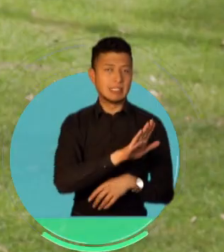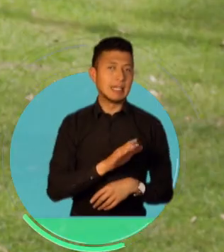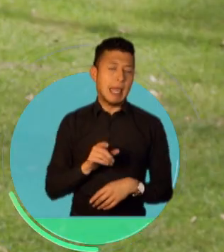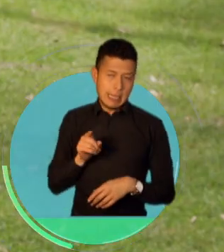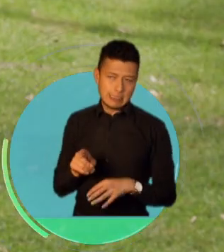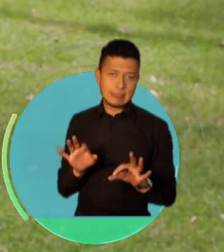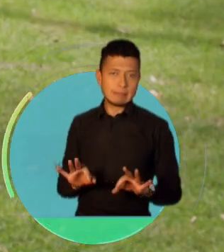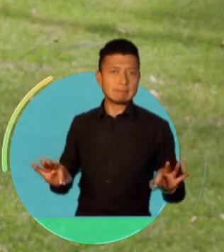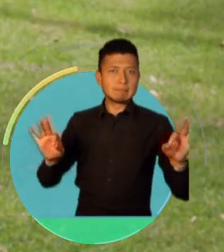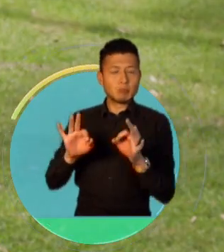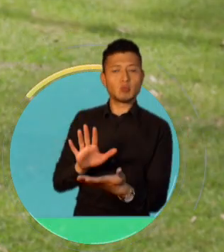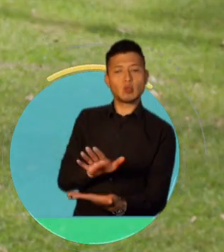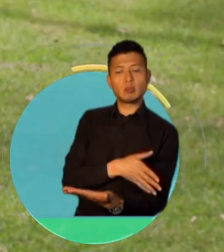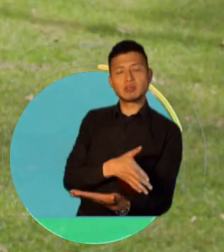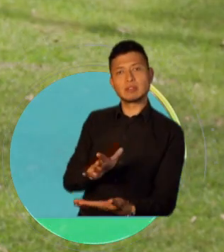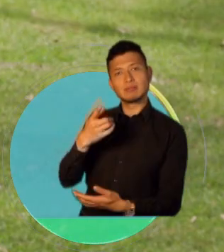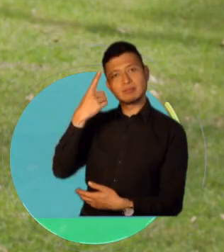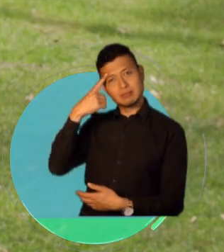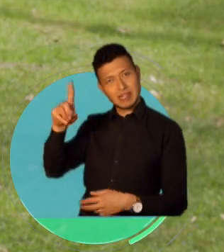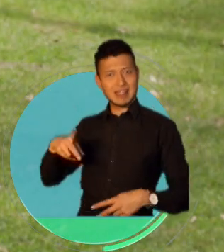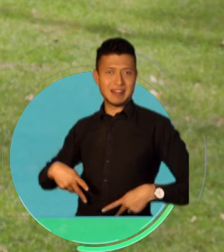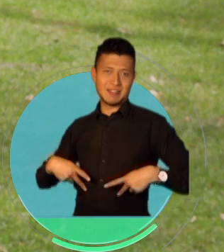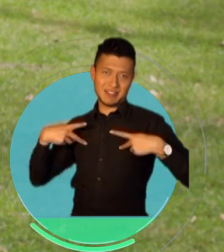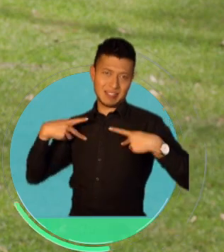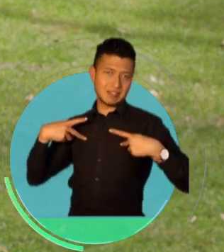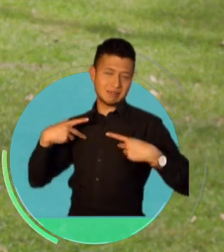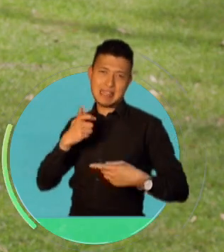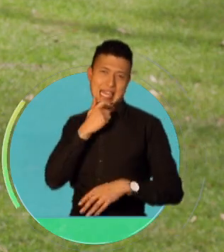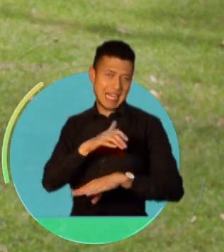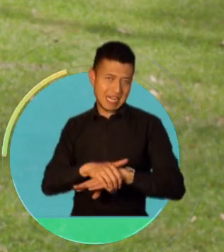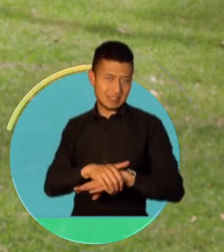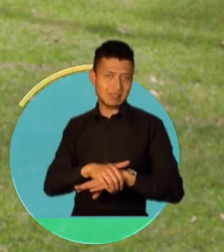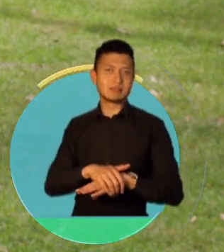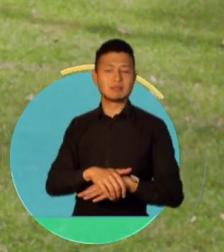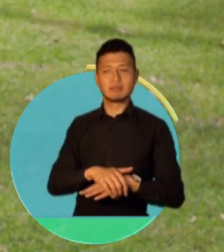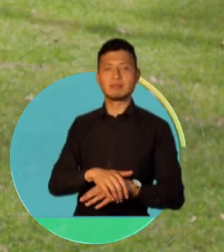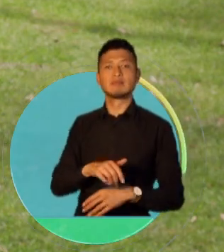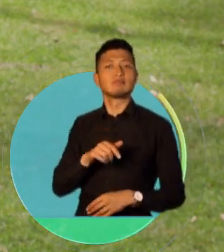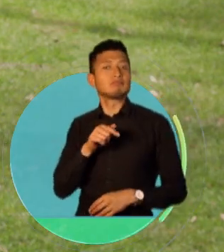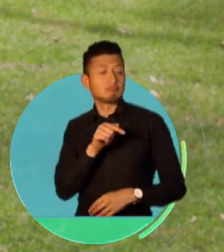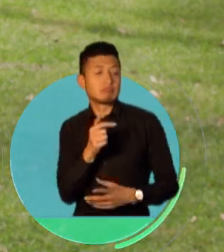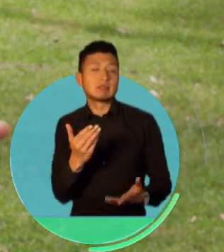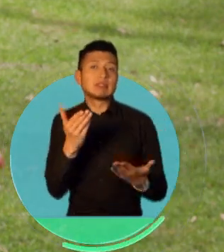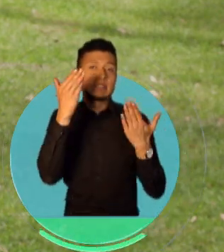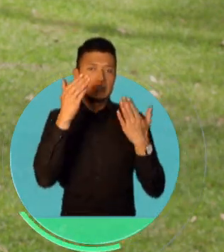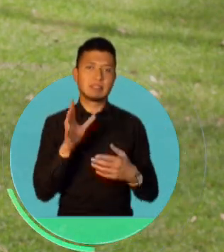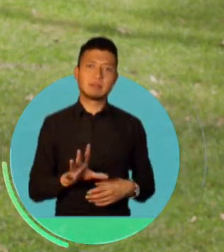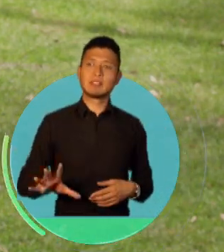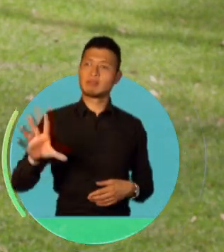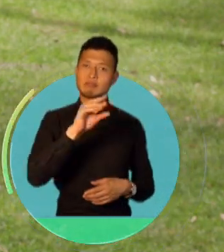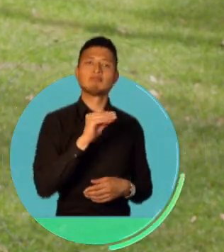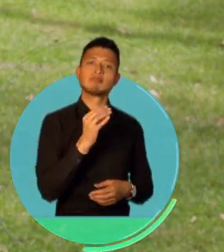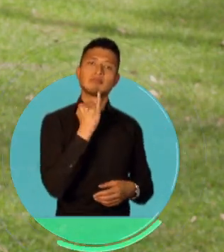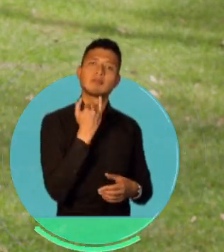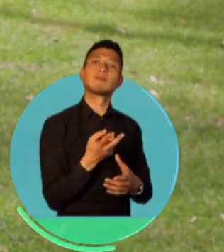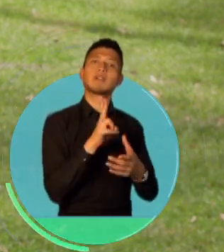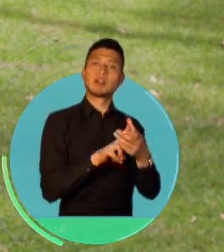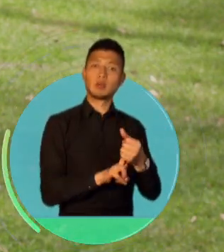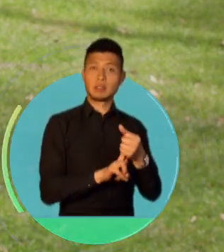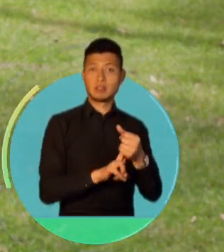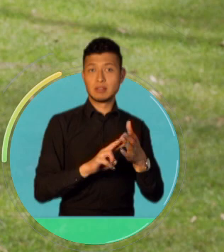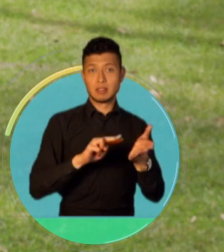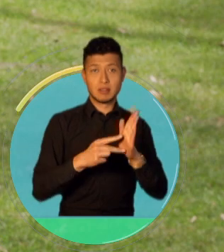eso es música para la vida en inglés music for life para que entremos en esa onda del bilingüismo finalmente